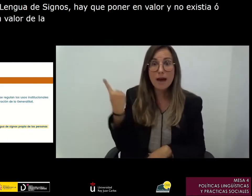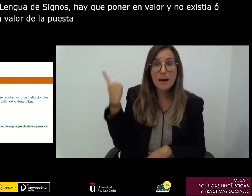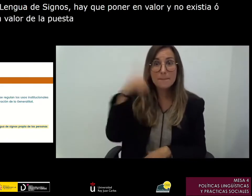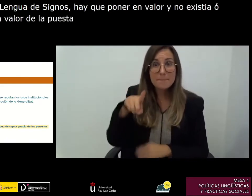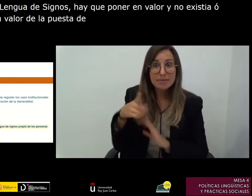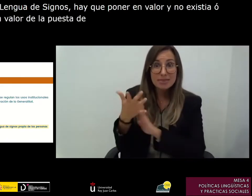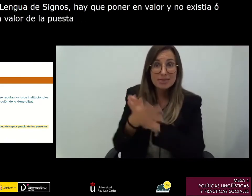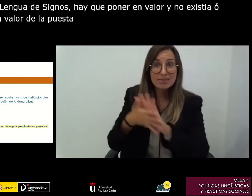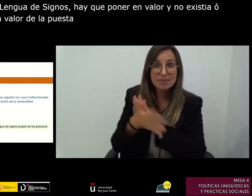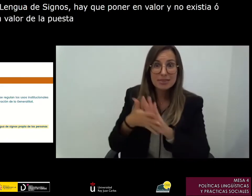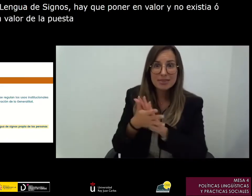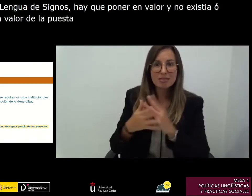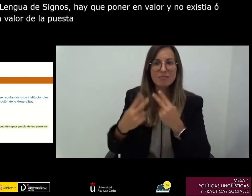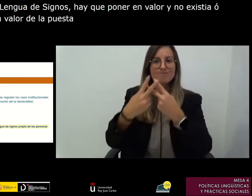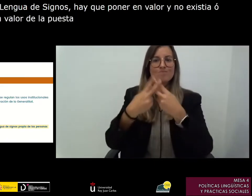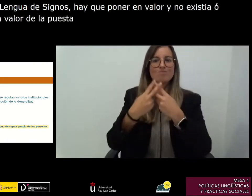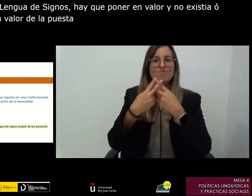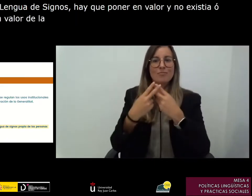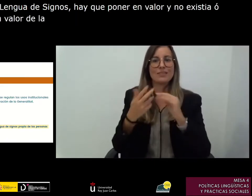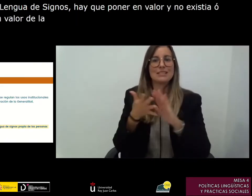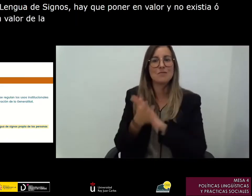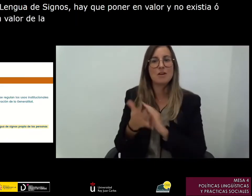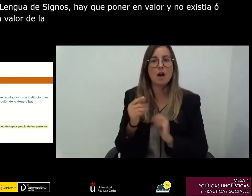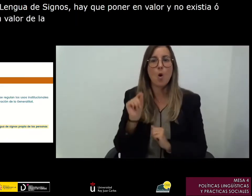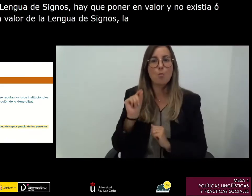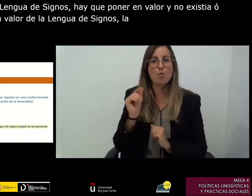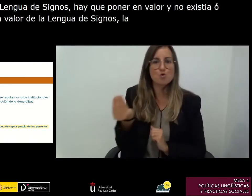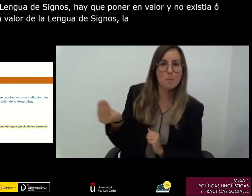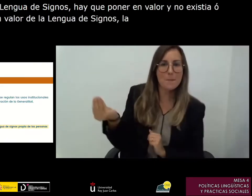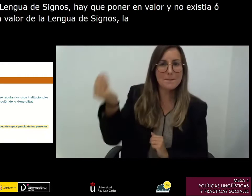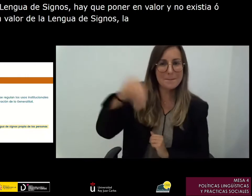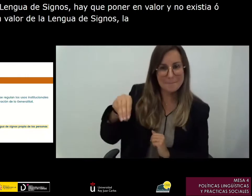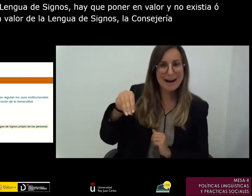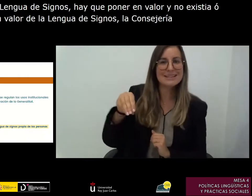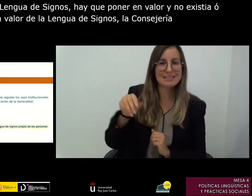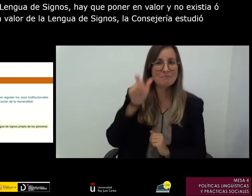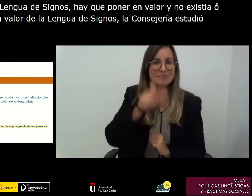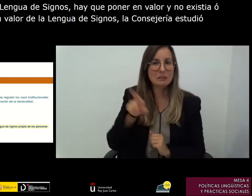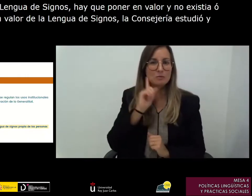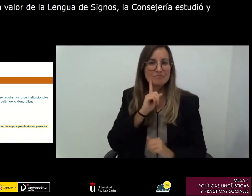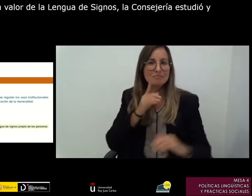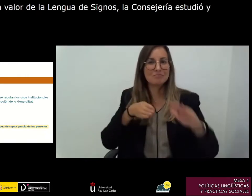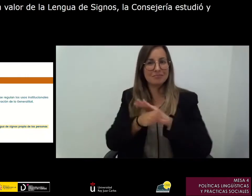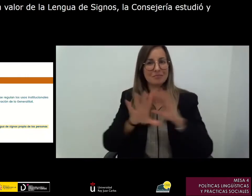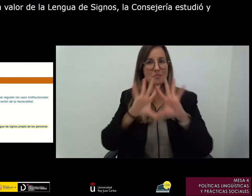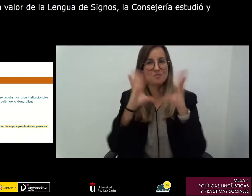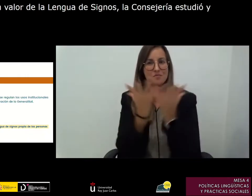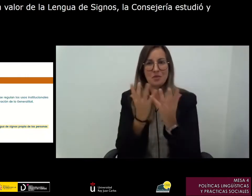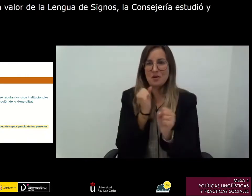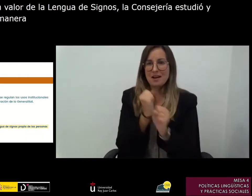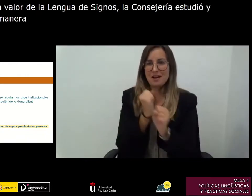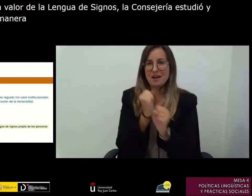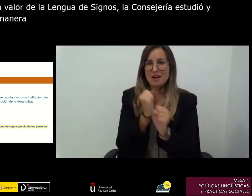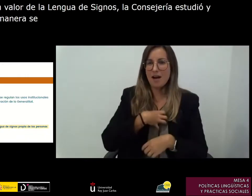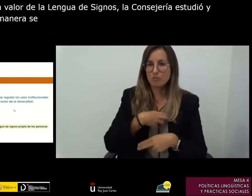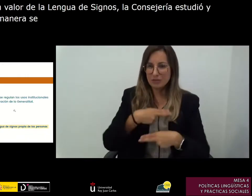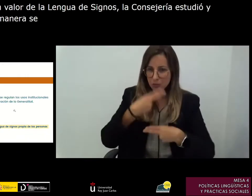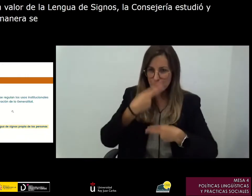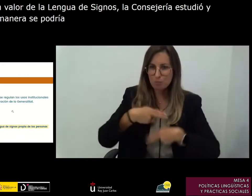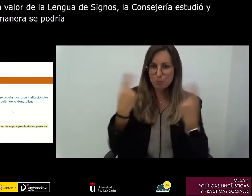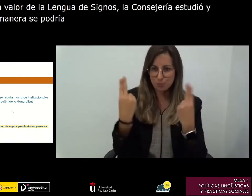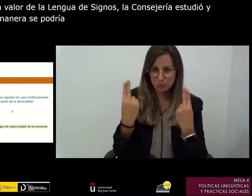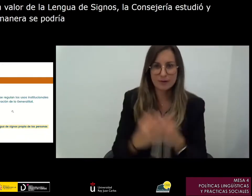estudió y vio a ver qué fórmula, de qué manera se podía evaluar a las personas sordas